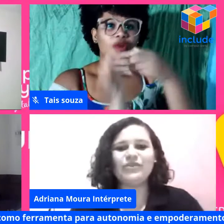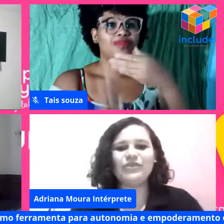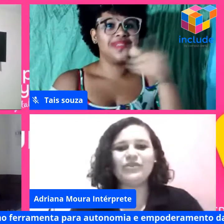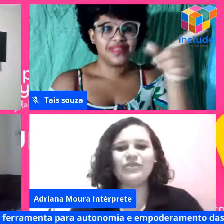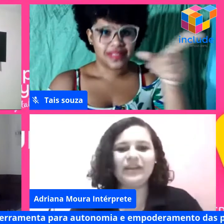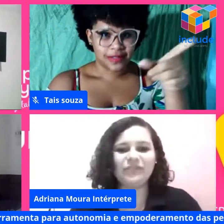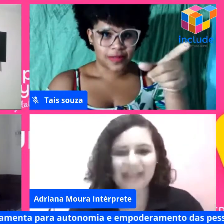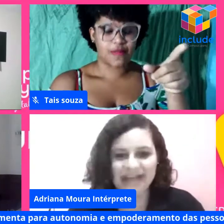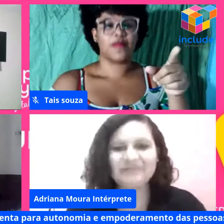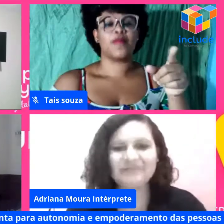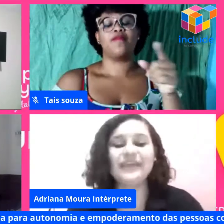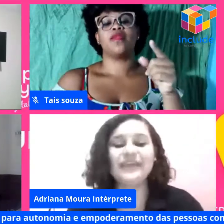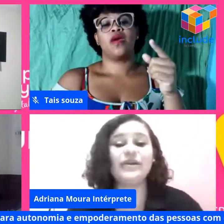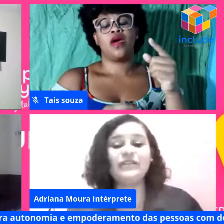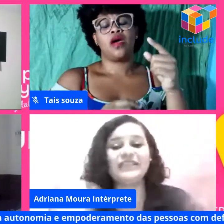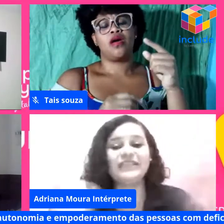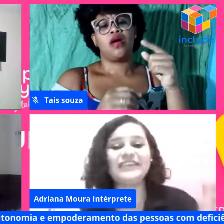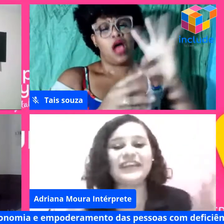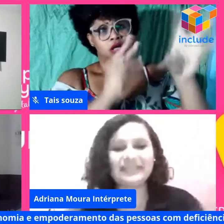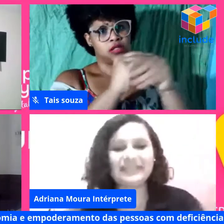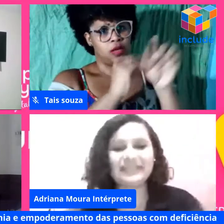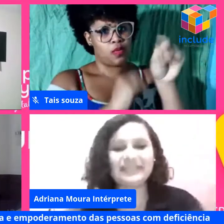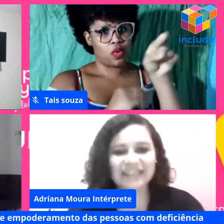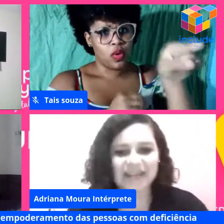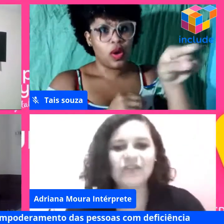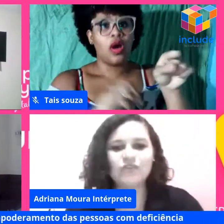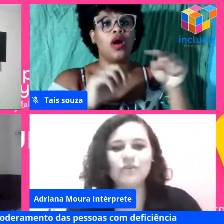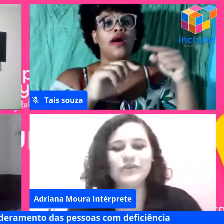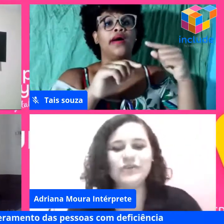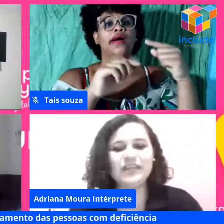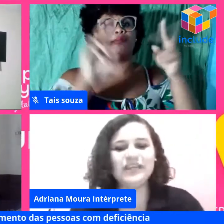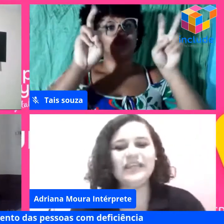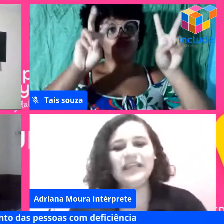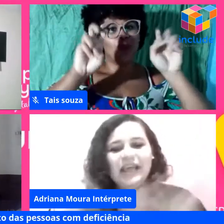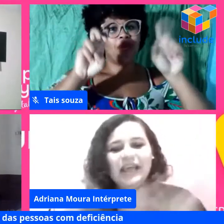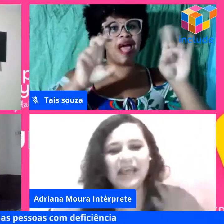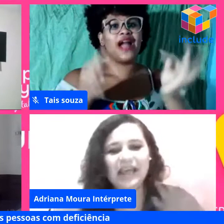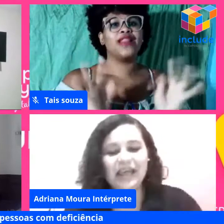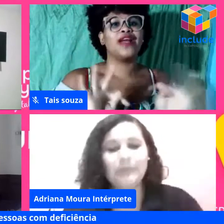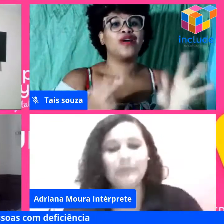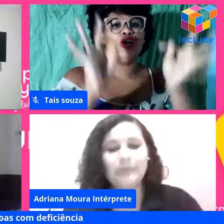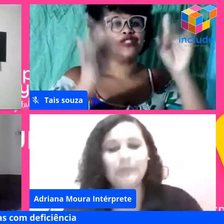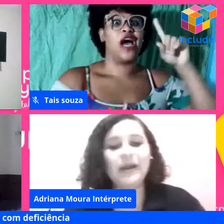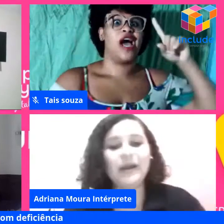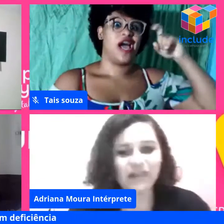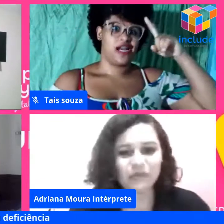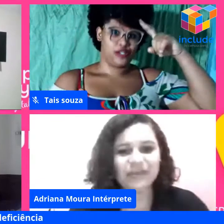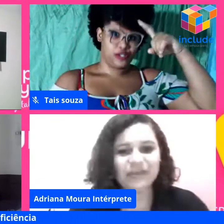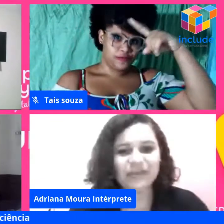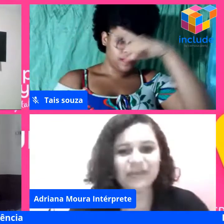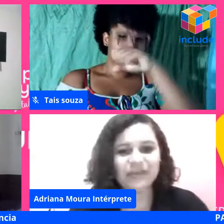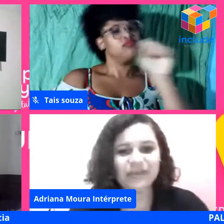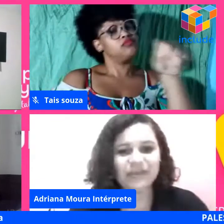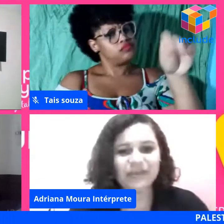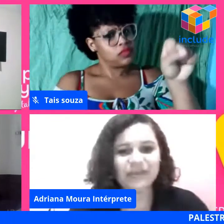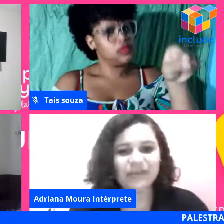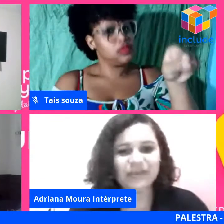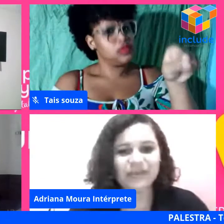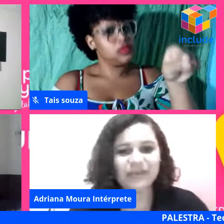Então, o que eu quero falar, eu quero, na verdade, acrescentar sobre o que Baroni falou, né?